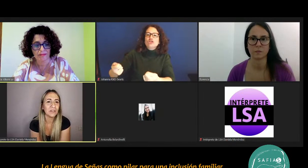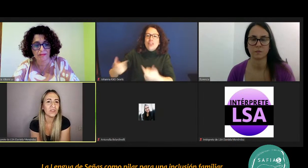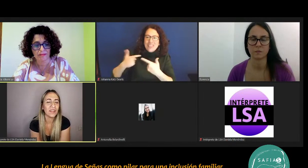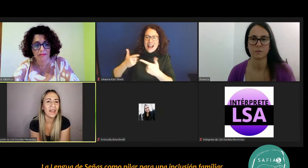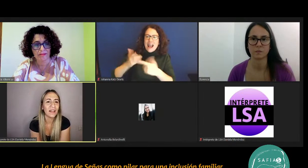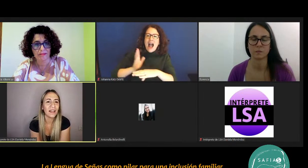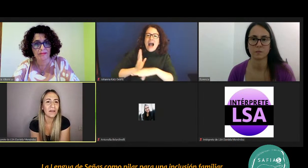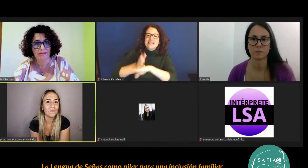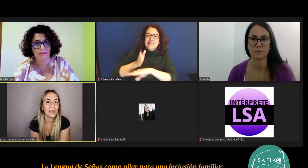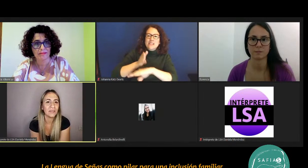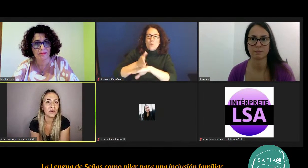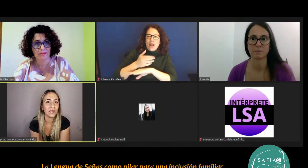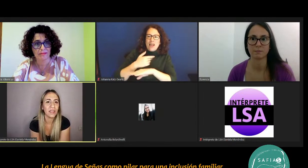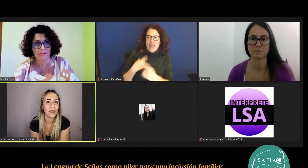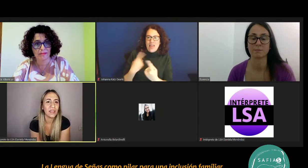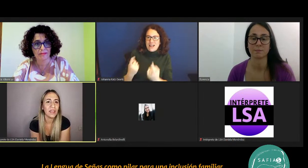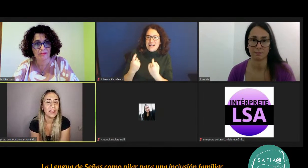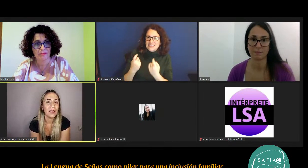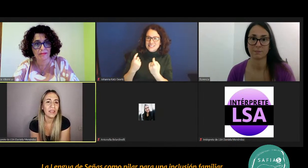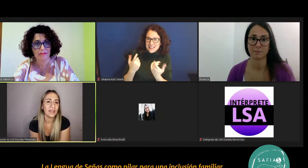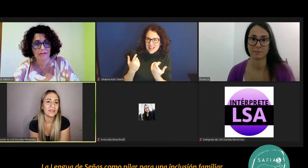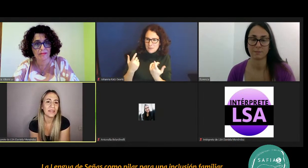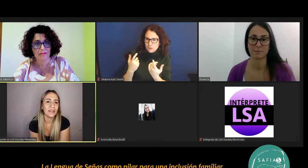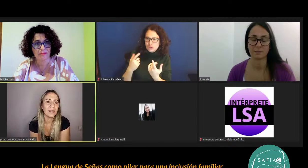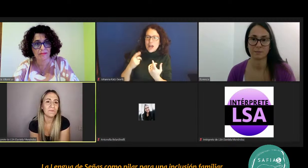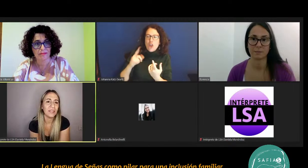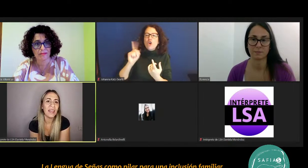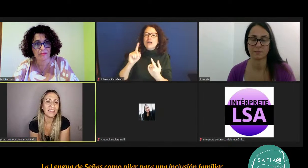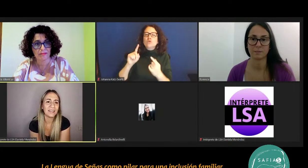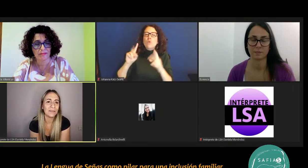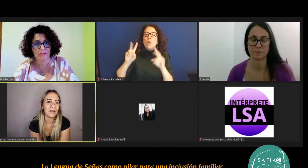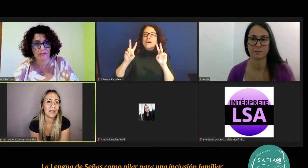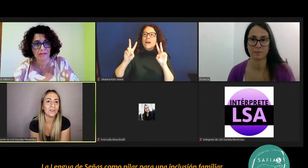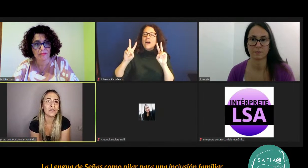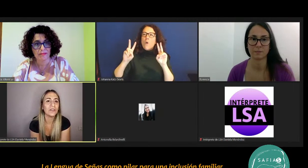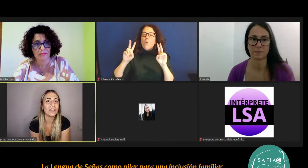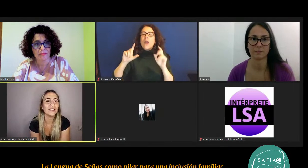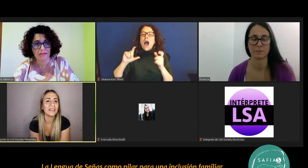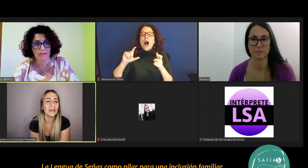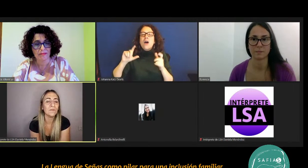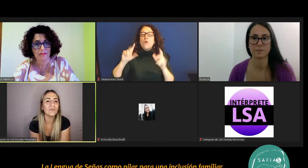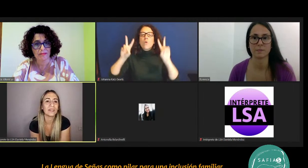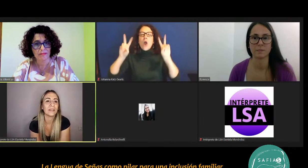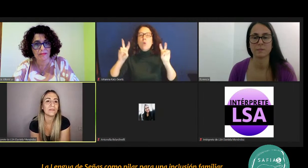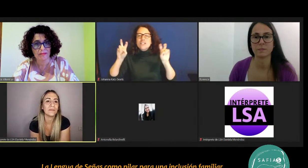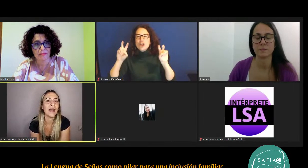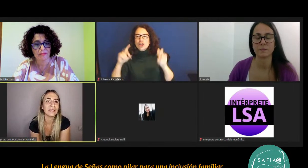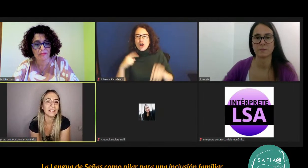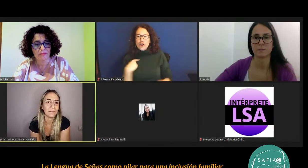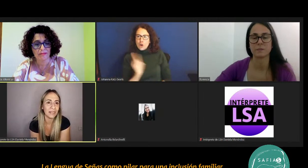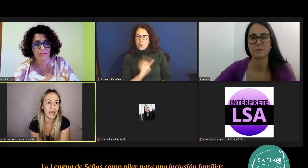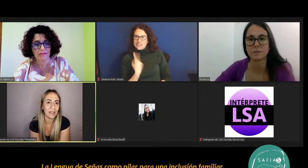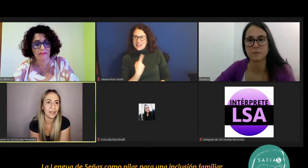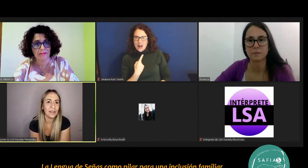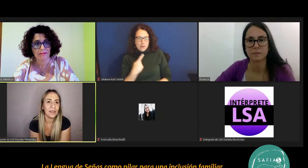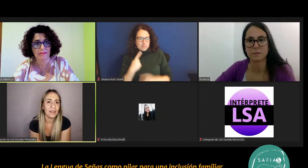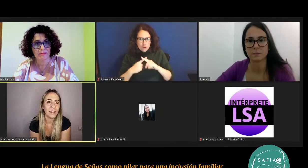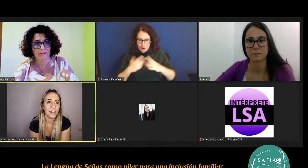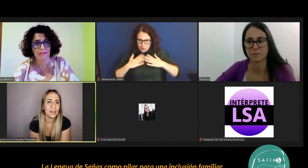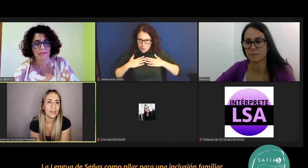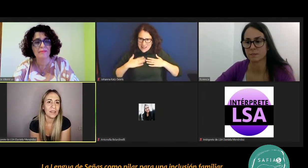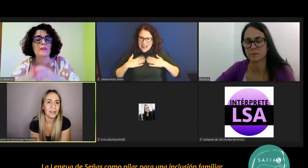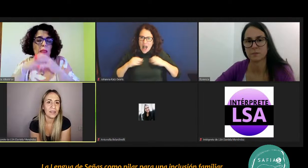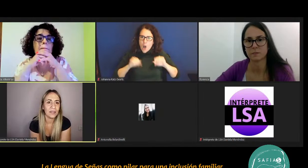que la sociedad cambie eso, que se vea accesibilidad. Nosotros necesitamos accesibilidad.